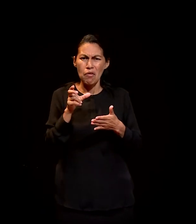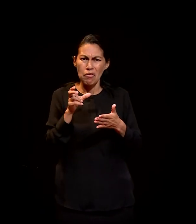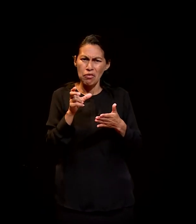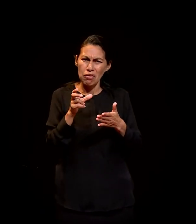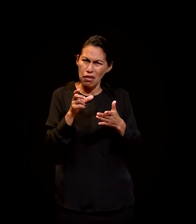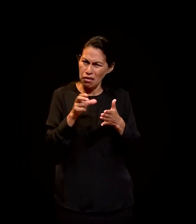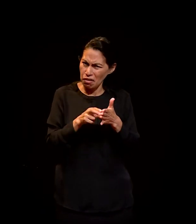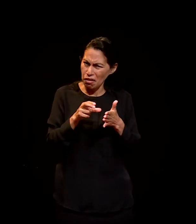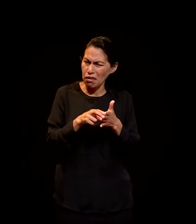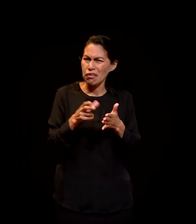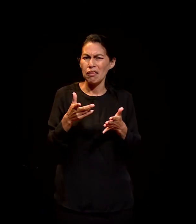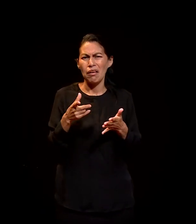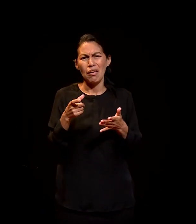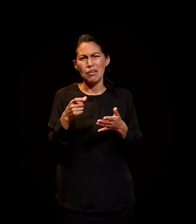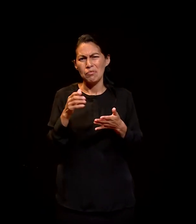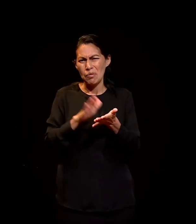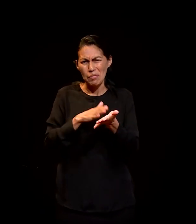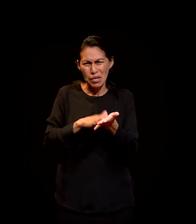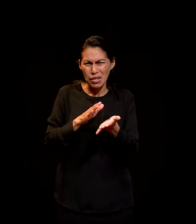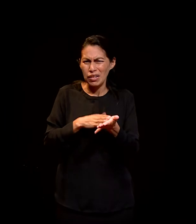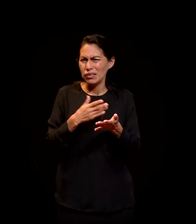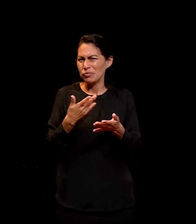esta documentación